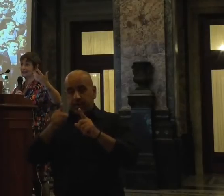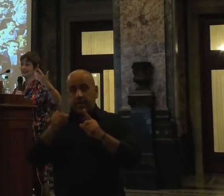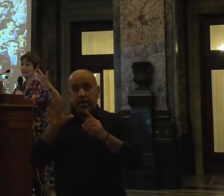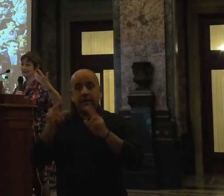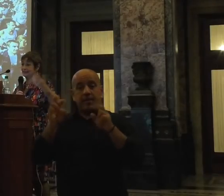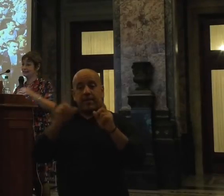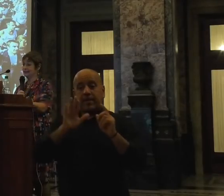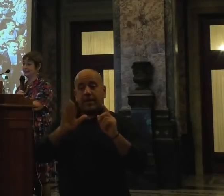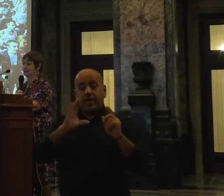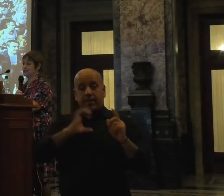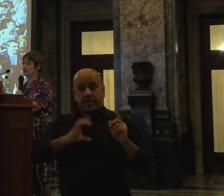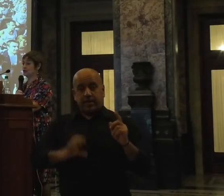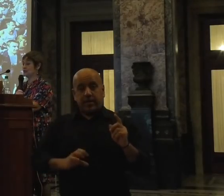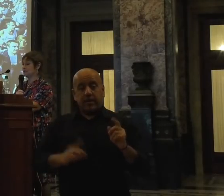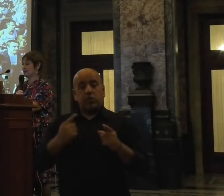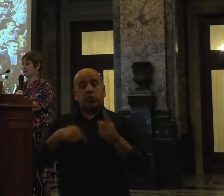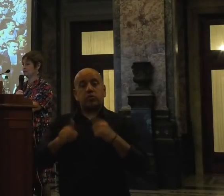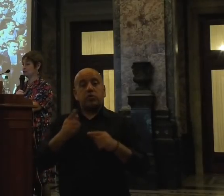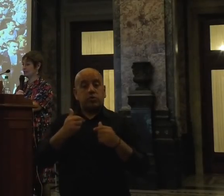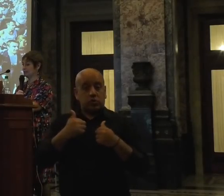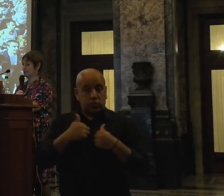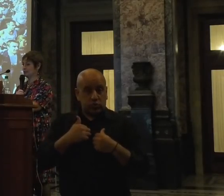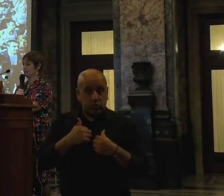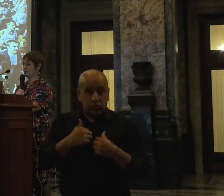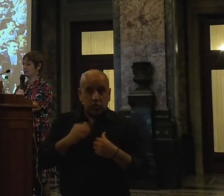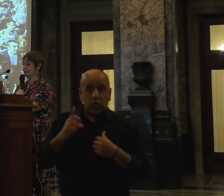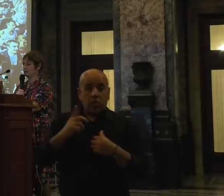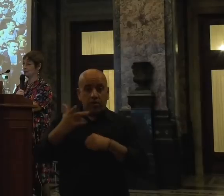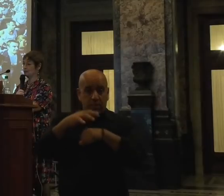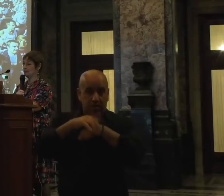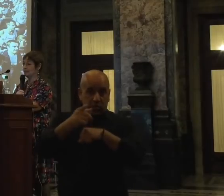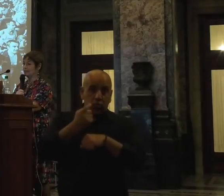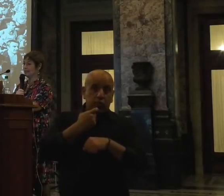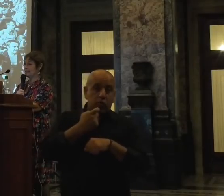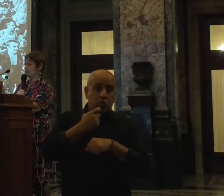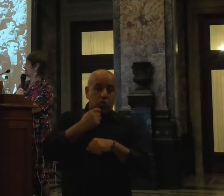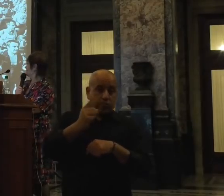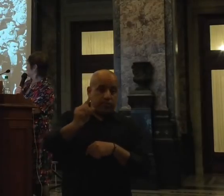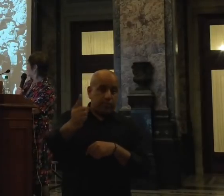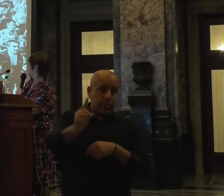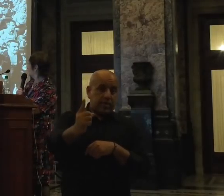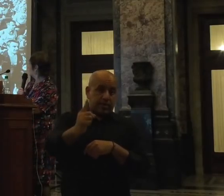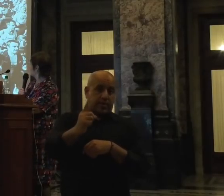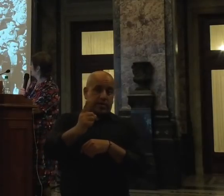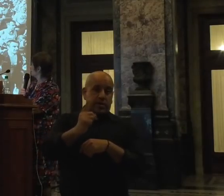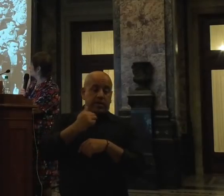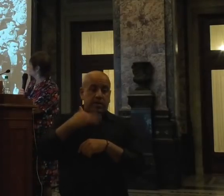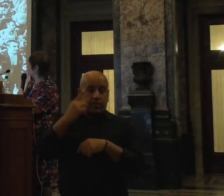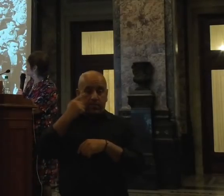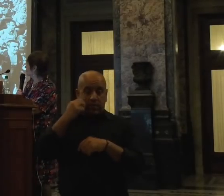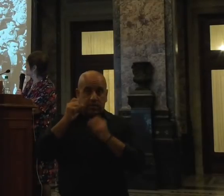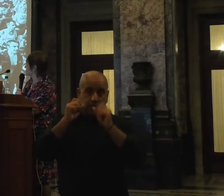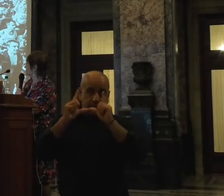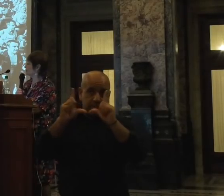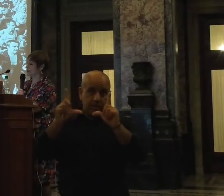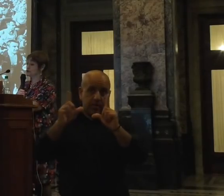a características. Entonces yo espero, yo sé que mi amigo va a correr de rojo y mi imagen, mi representación va a